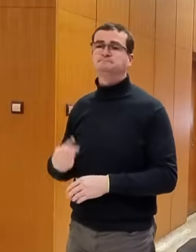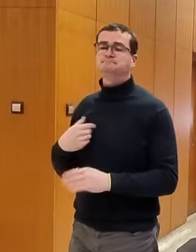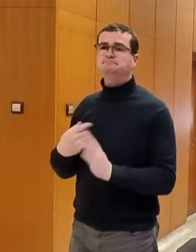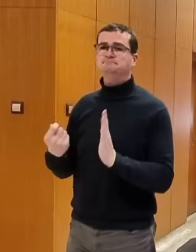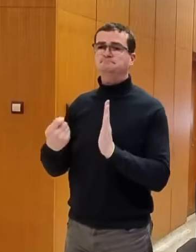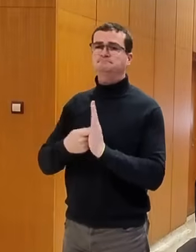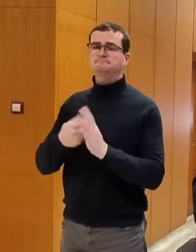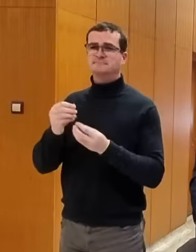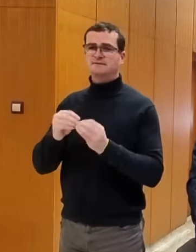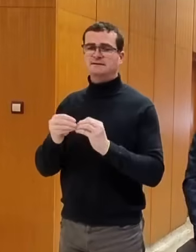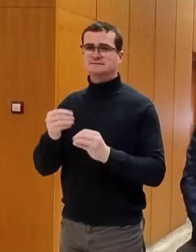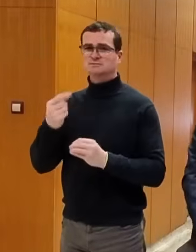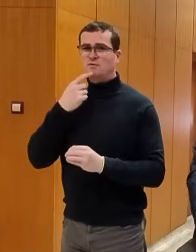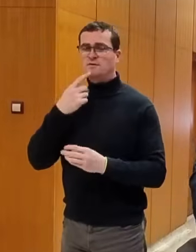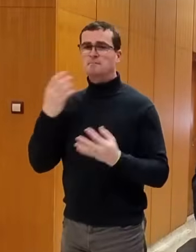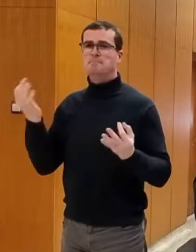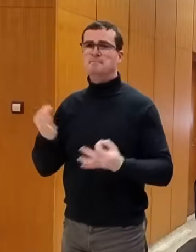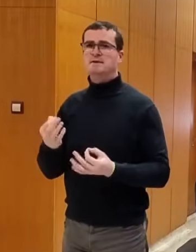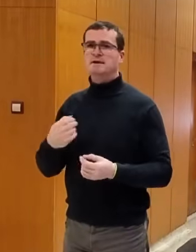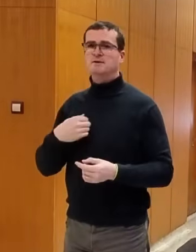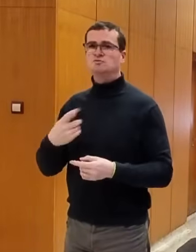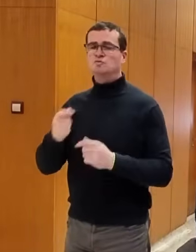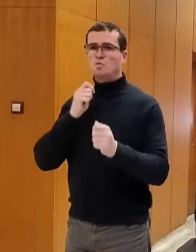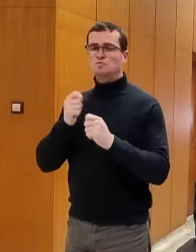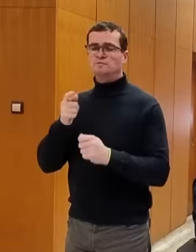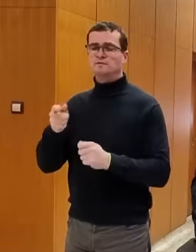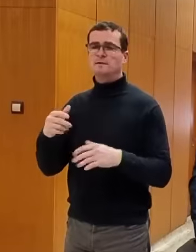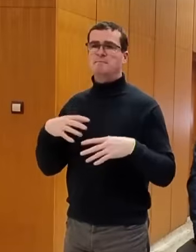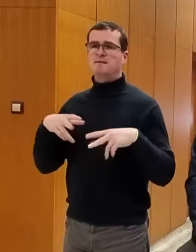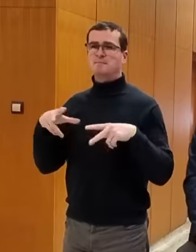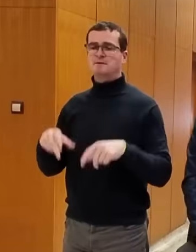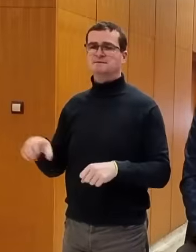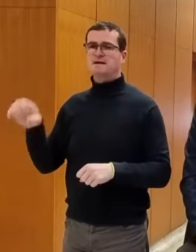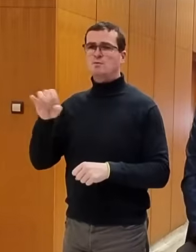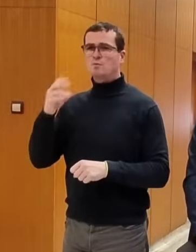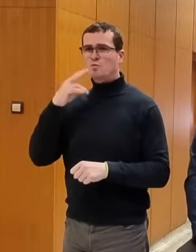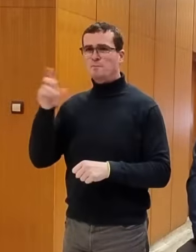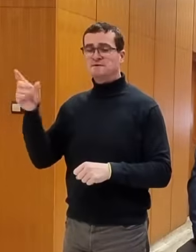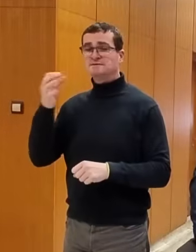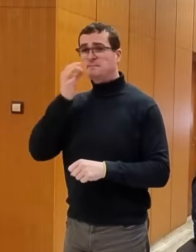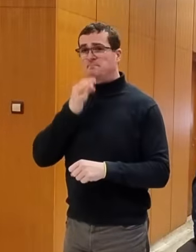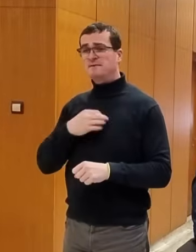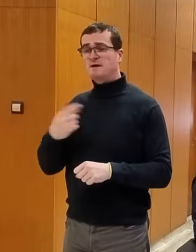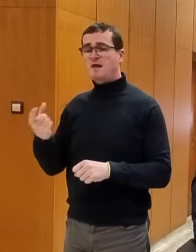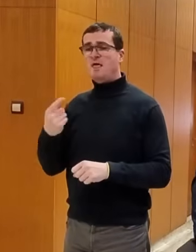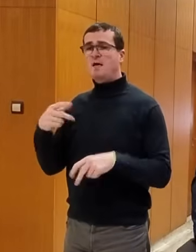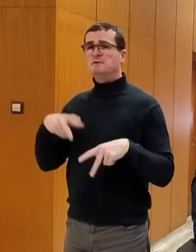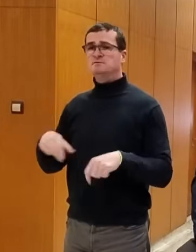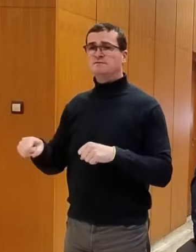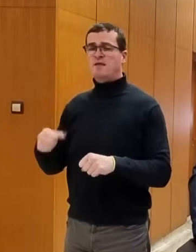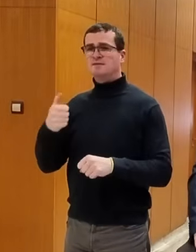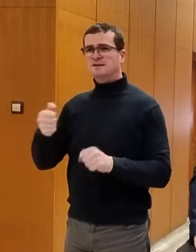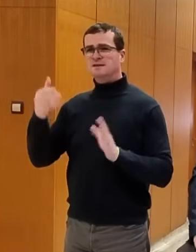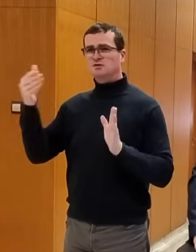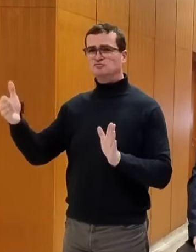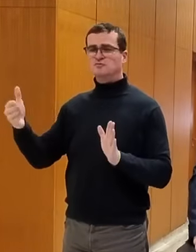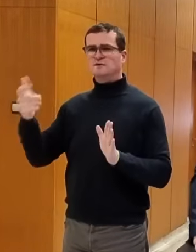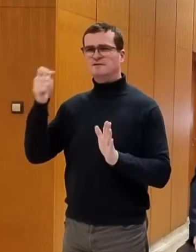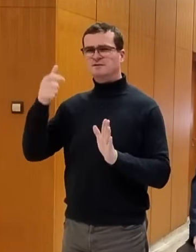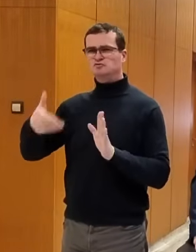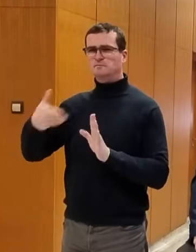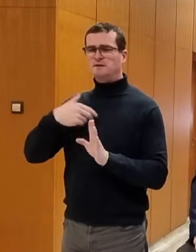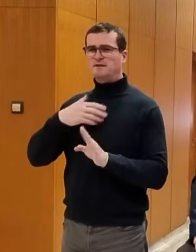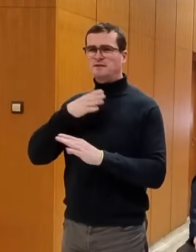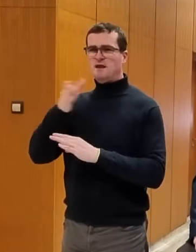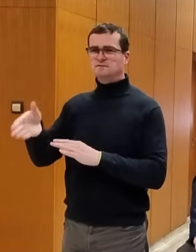Ja by som to možno ešte doplnil, keď ste sa pýtali, že prečo sme tam išli to konzultovať. Viete, pani predsednička Európskej komisie sa pýtala pána premiéra, keď tam bol týždeň pred, alebo dva týždne pred